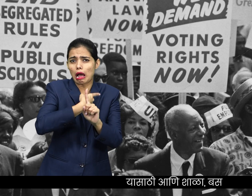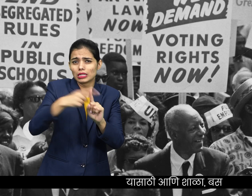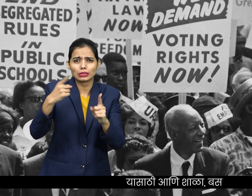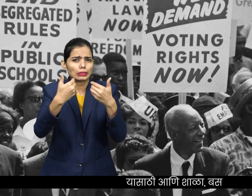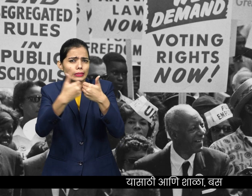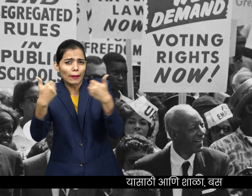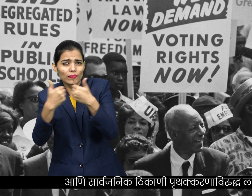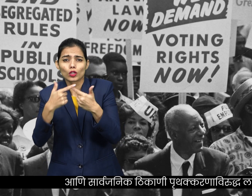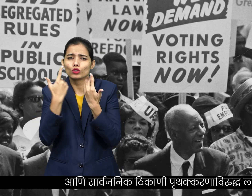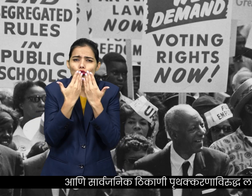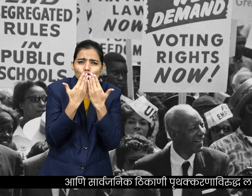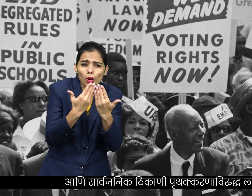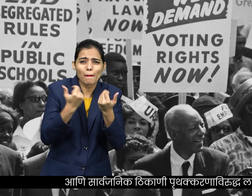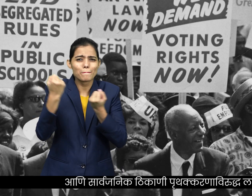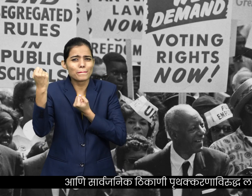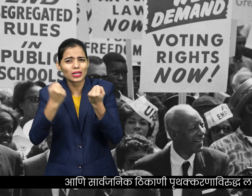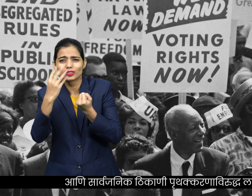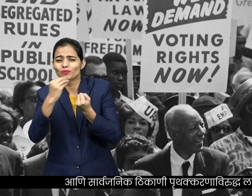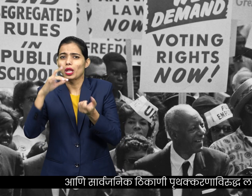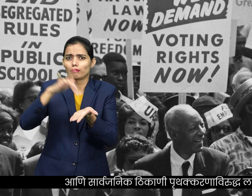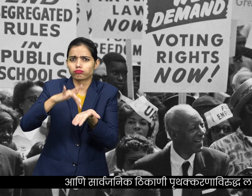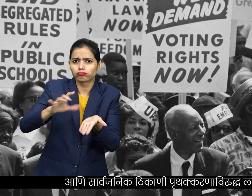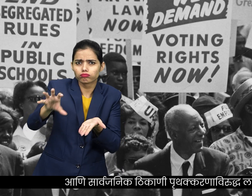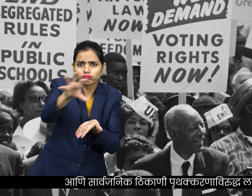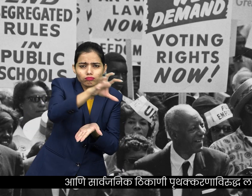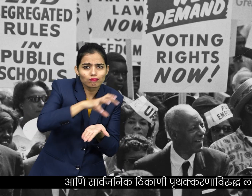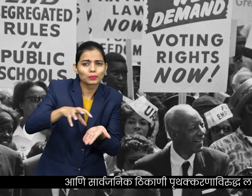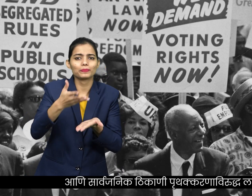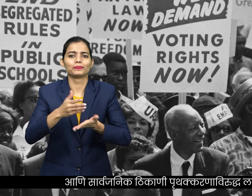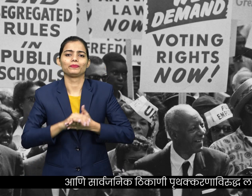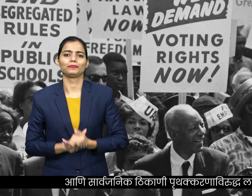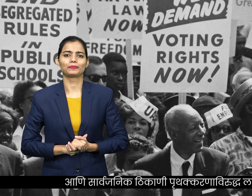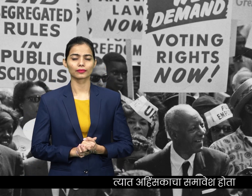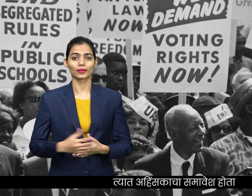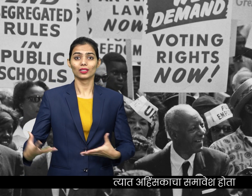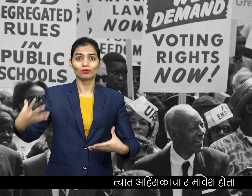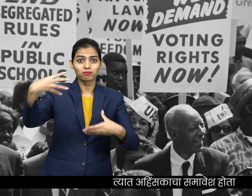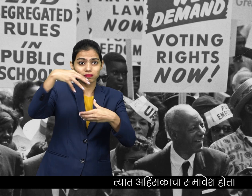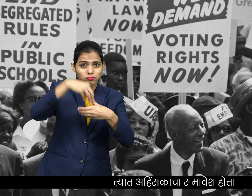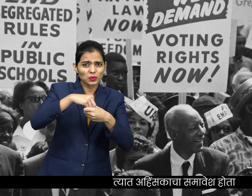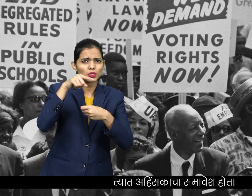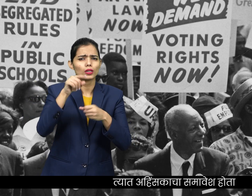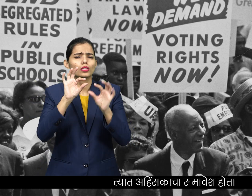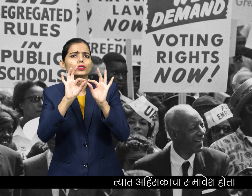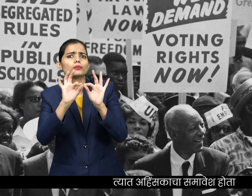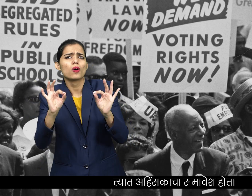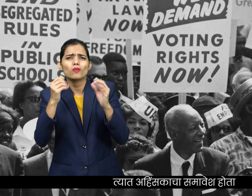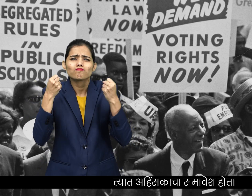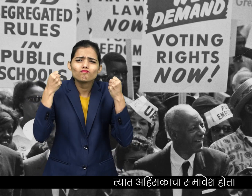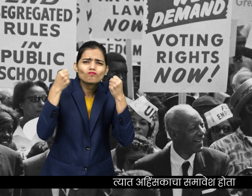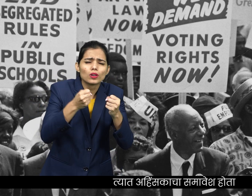बस आणि सार्वजनिक ठिकाणी पृथक्करणाविरुद्ध लढा दिला. त्यात अहिंसकाचा समावेश